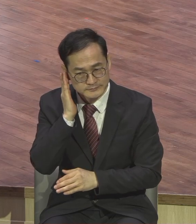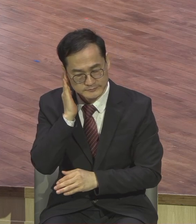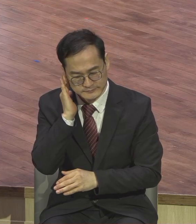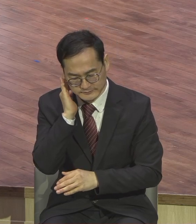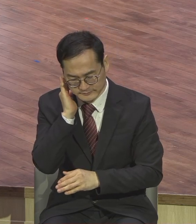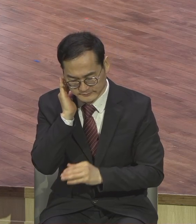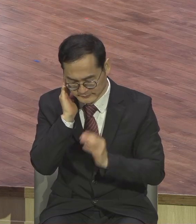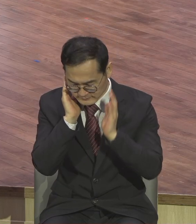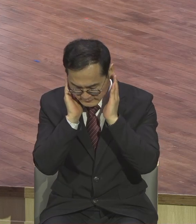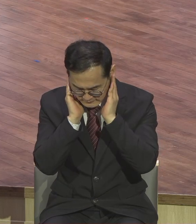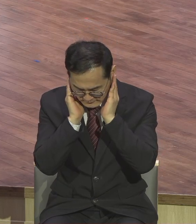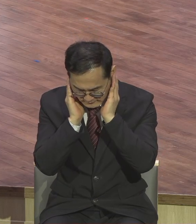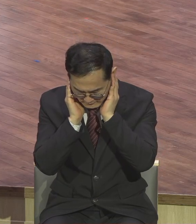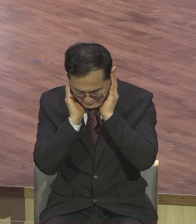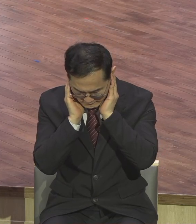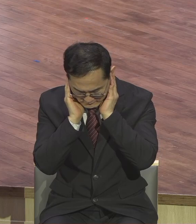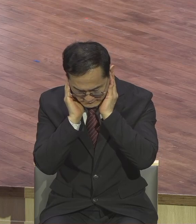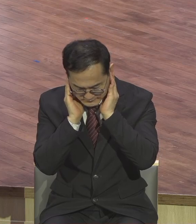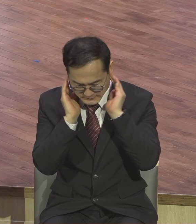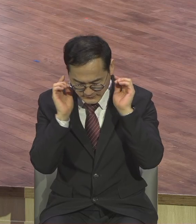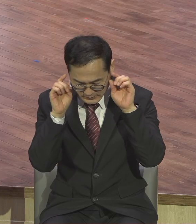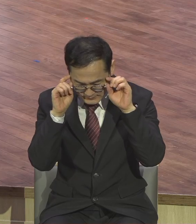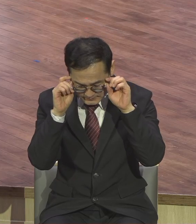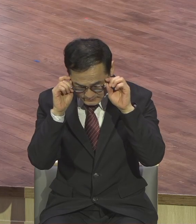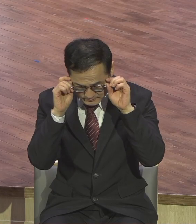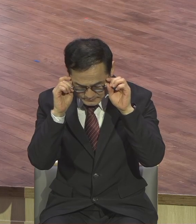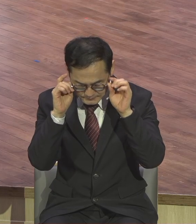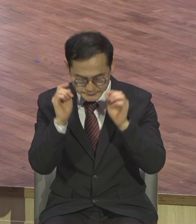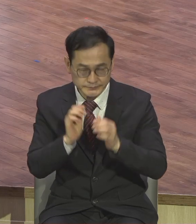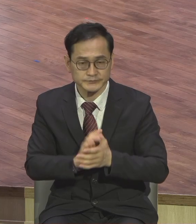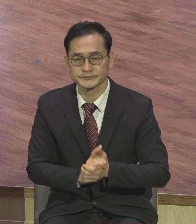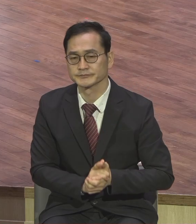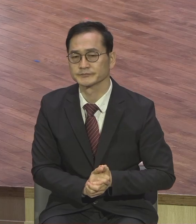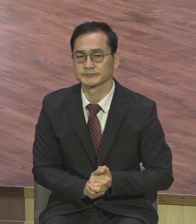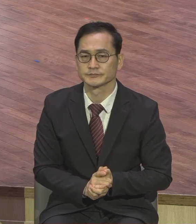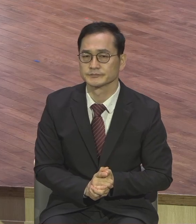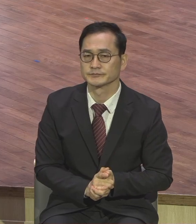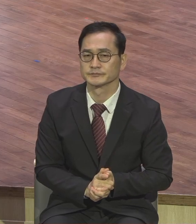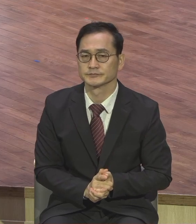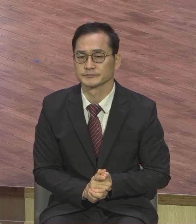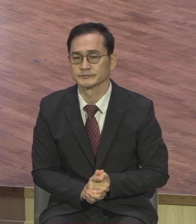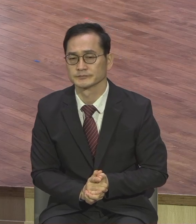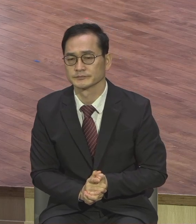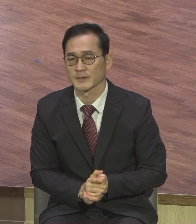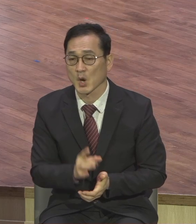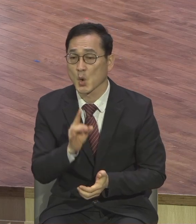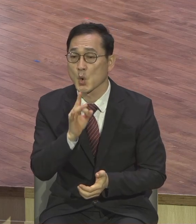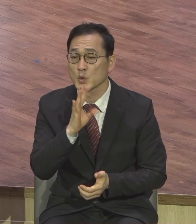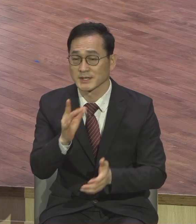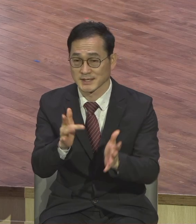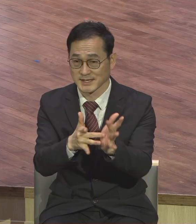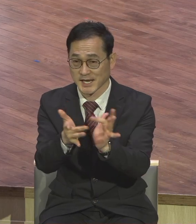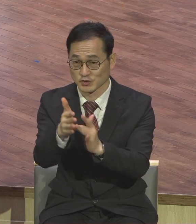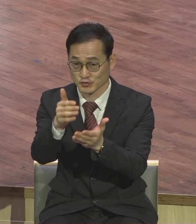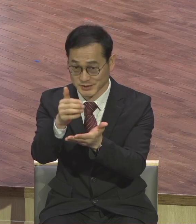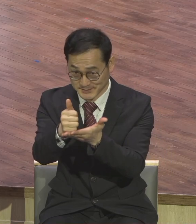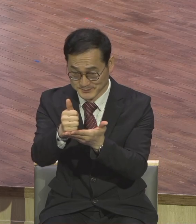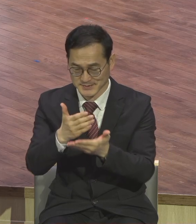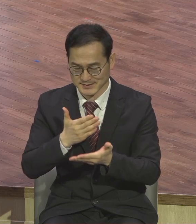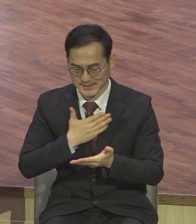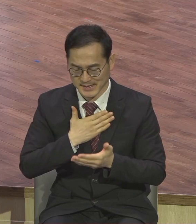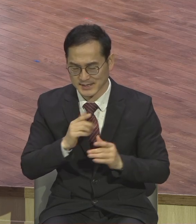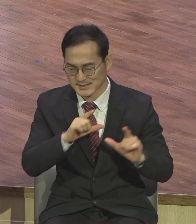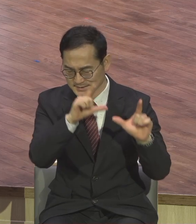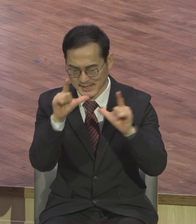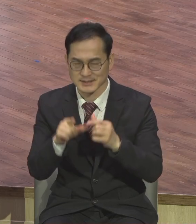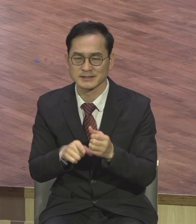은혜로운 힘찬 찬양이었습니다. One way, Jesus, 주님만이 나의 삶의 이유. 그게 우리